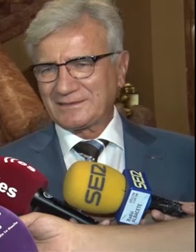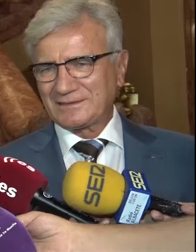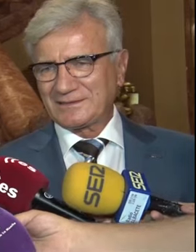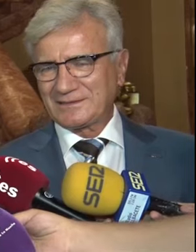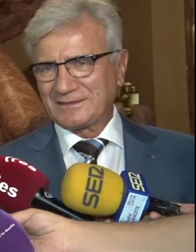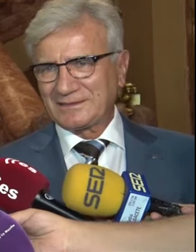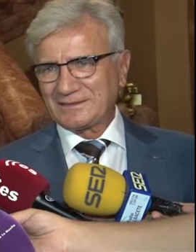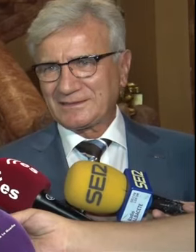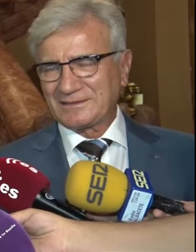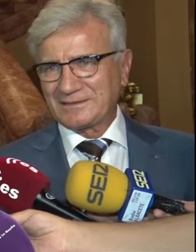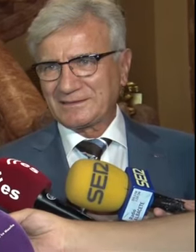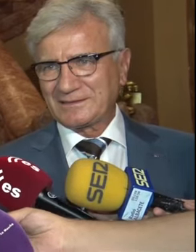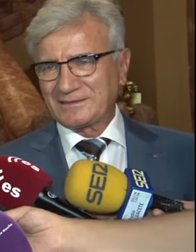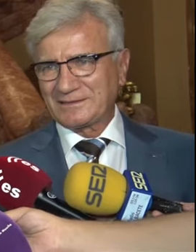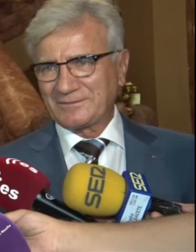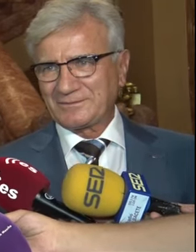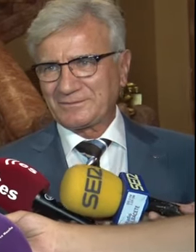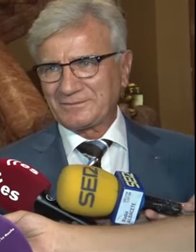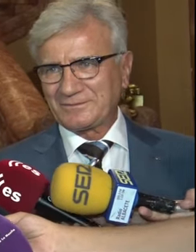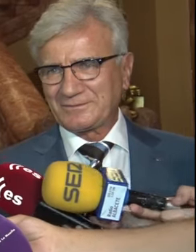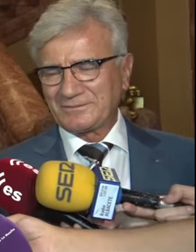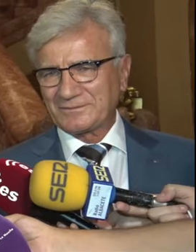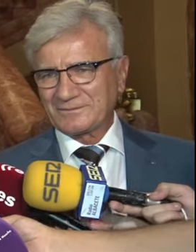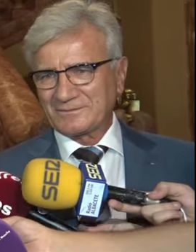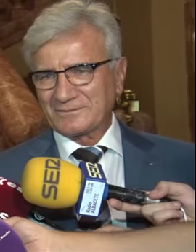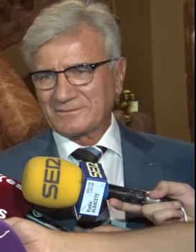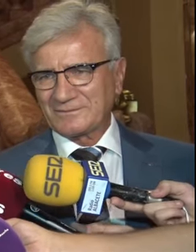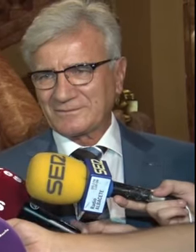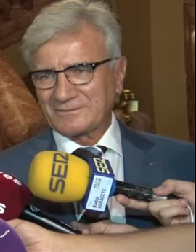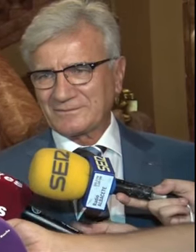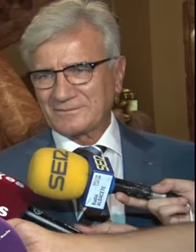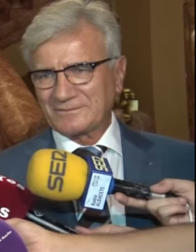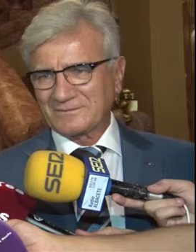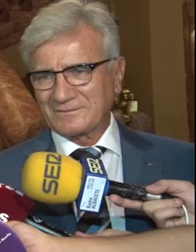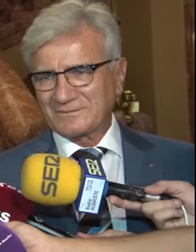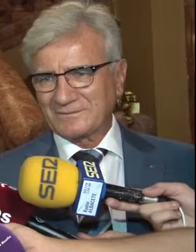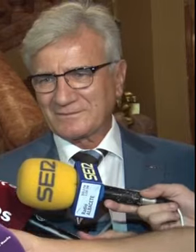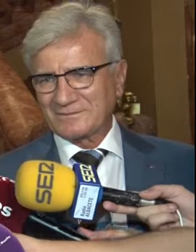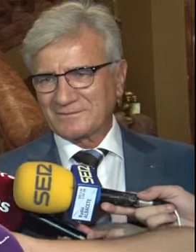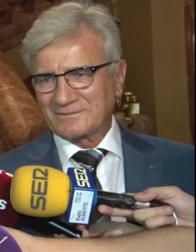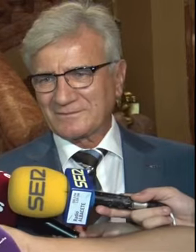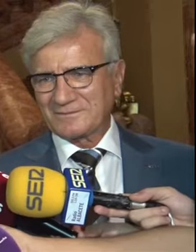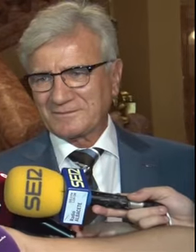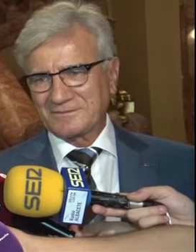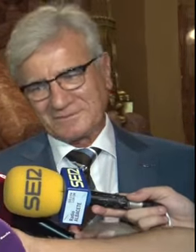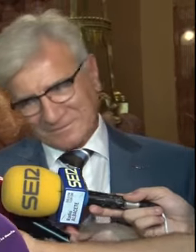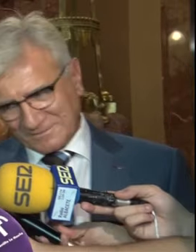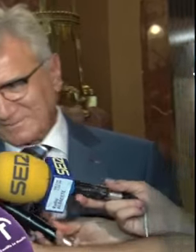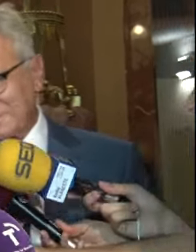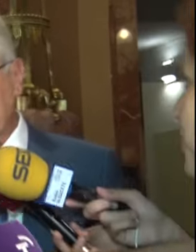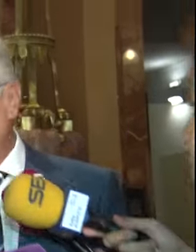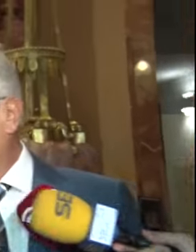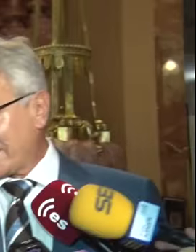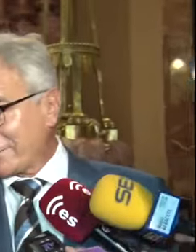los asuntos que afectan a la ciudad. Por eso es un gran merecedor de ser nuestro pregonero de este año 2014.